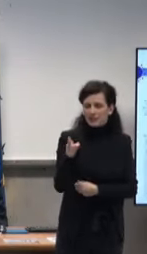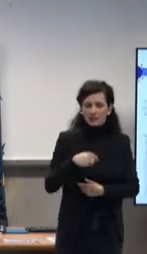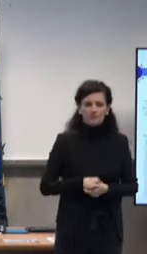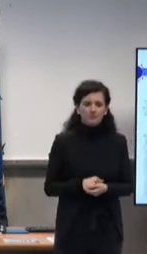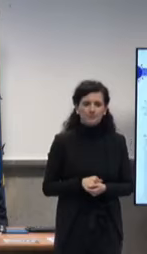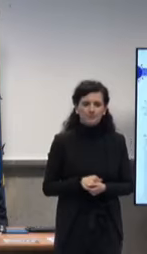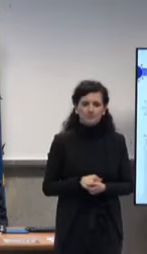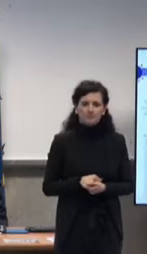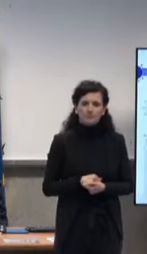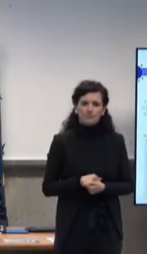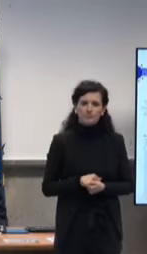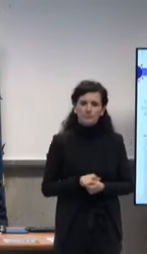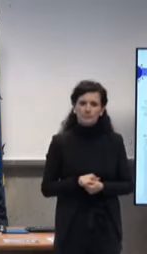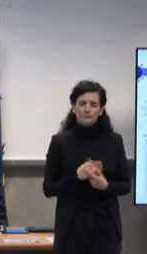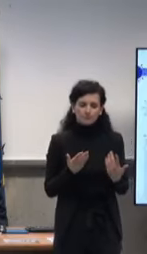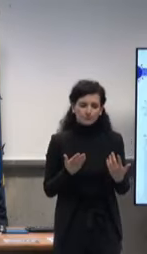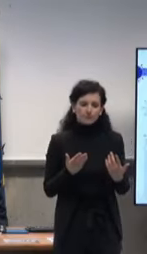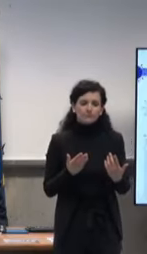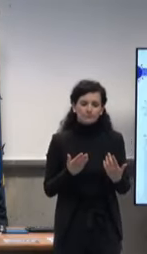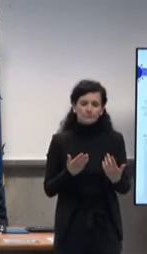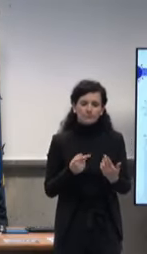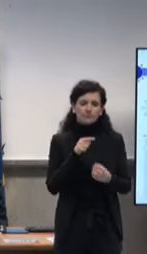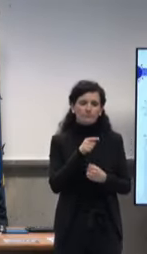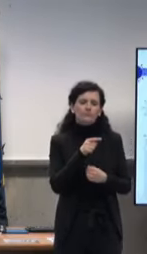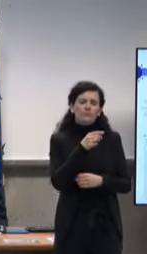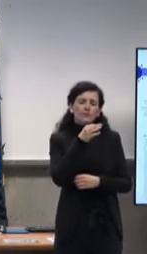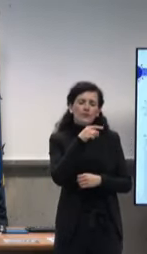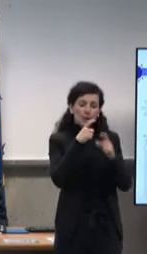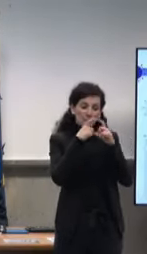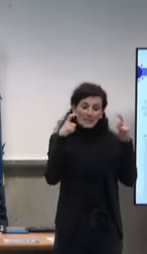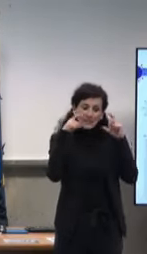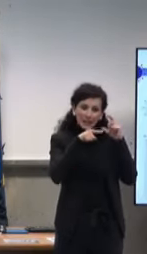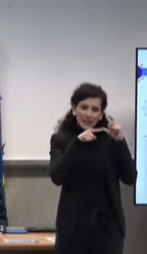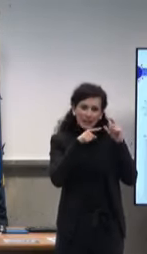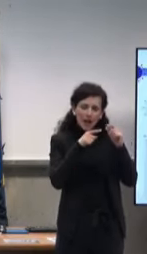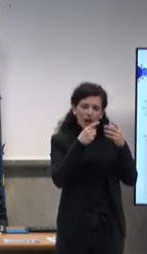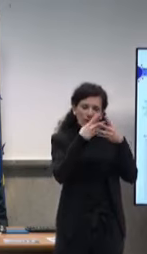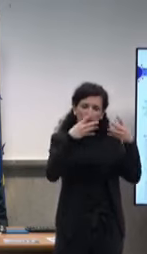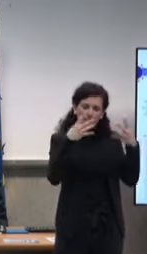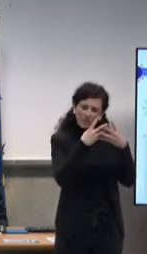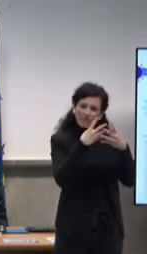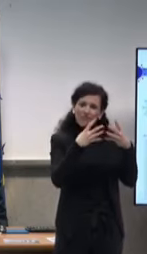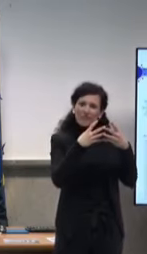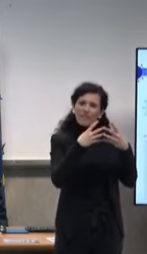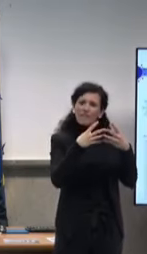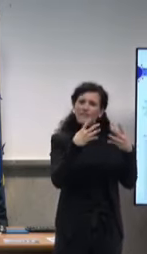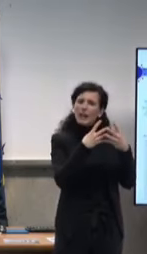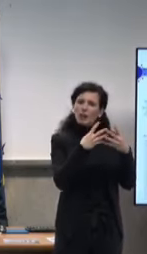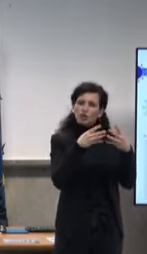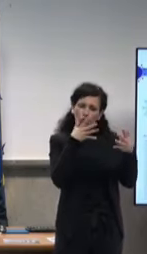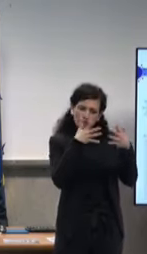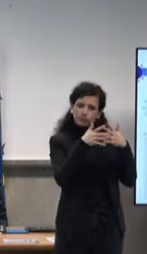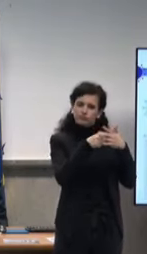è evidente che soprattutto laddove parliamo di capacità di filtrare i microrganismi cioè di bloccarli